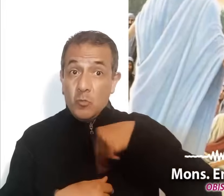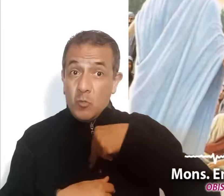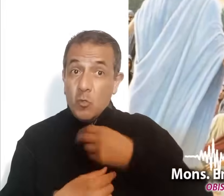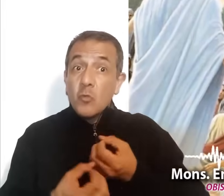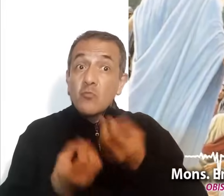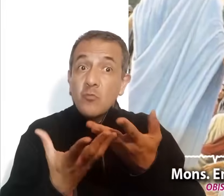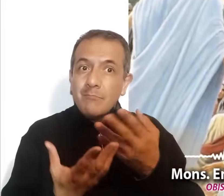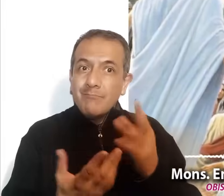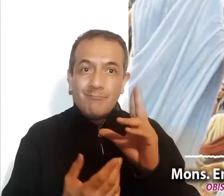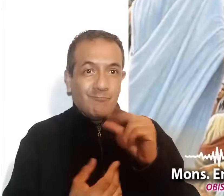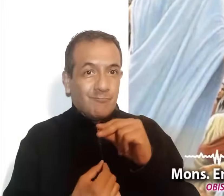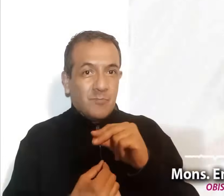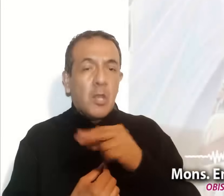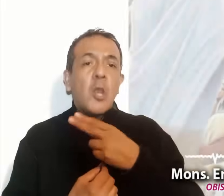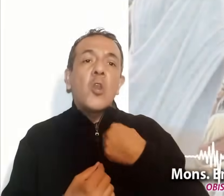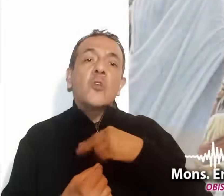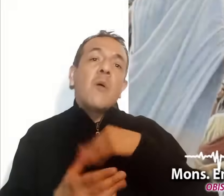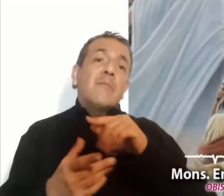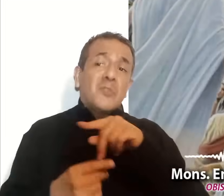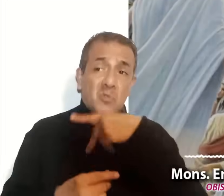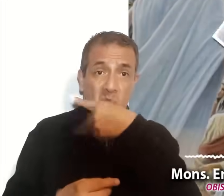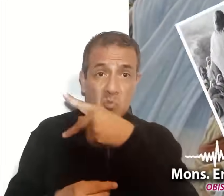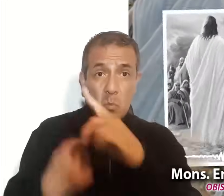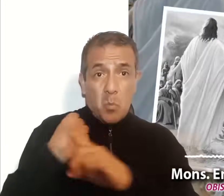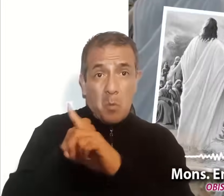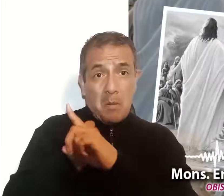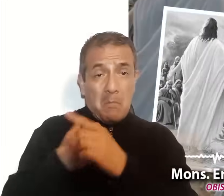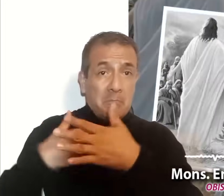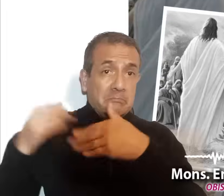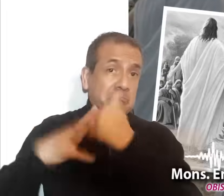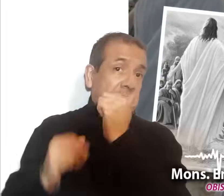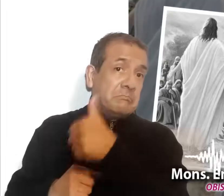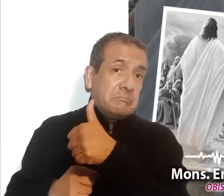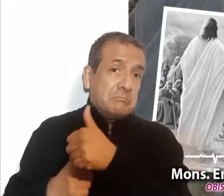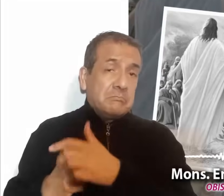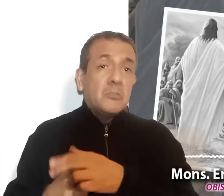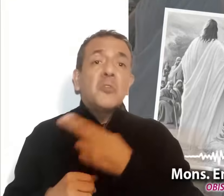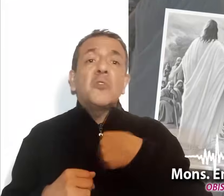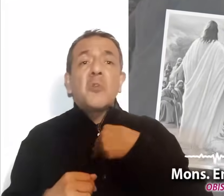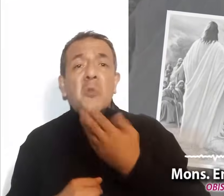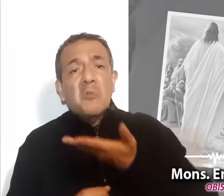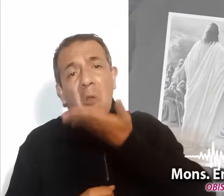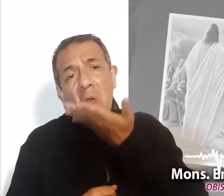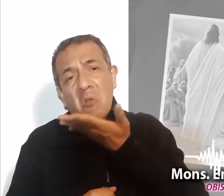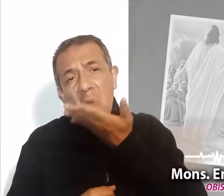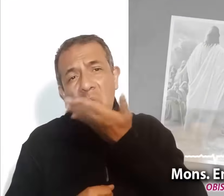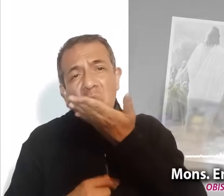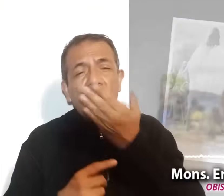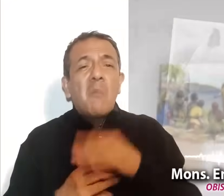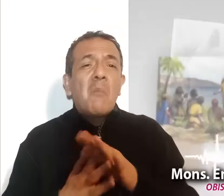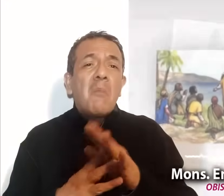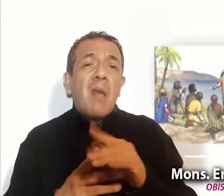Ignoramos olímpicamente la situación del otro. Somos capaces de acostumbrarnos a las graves e